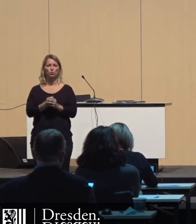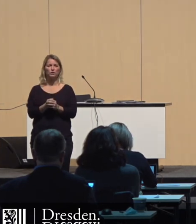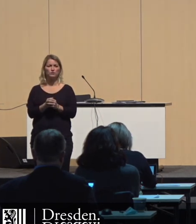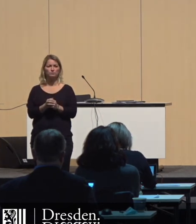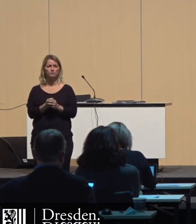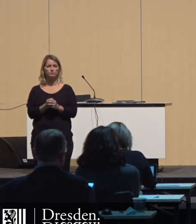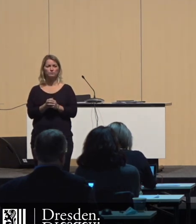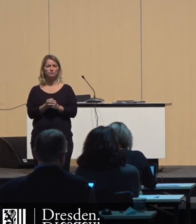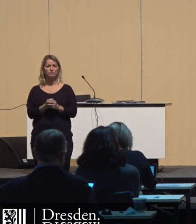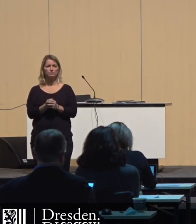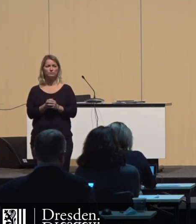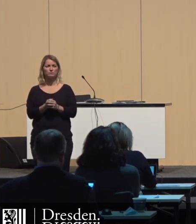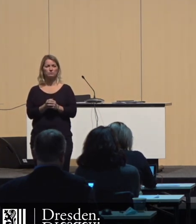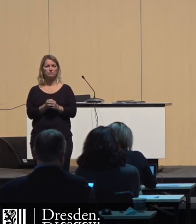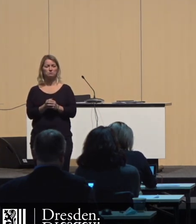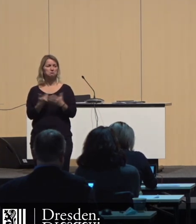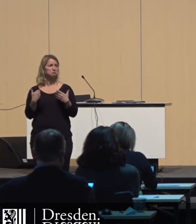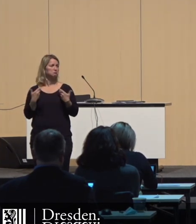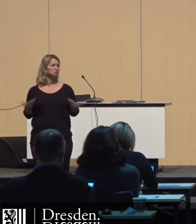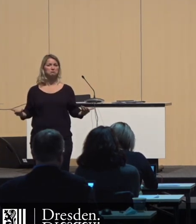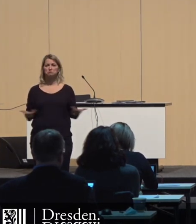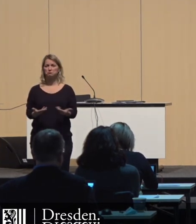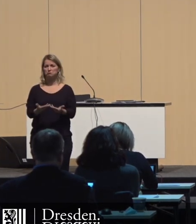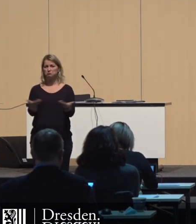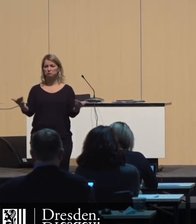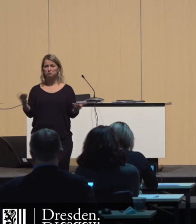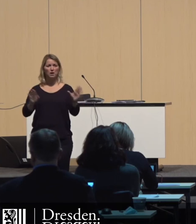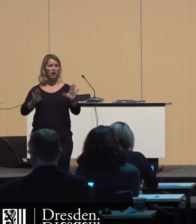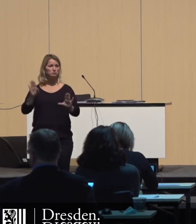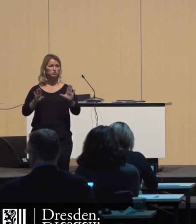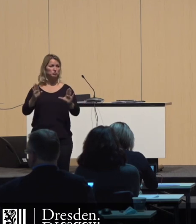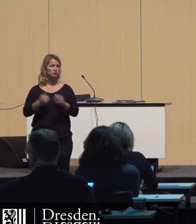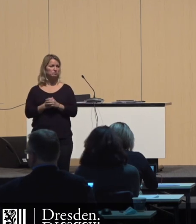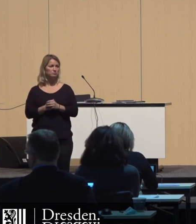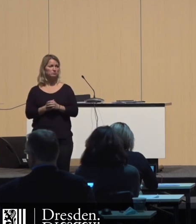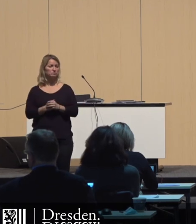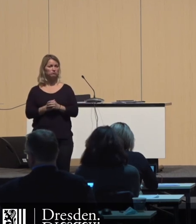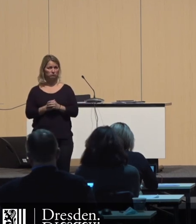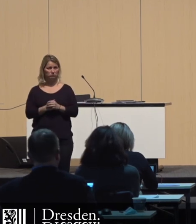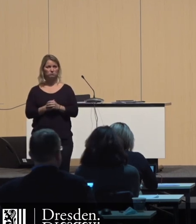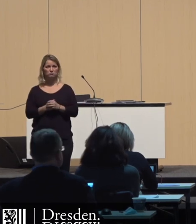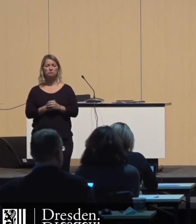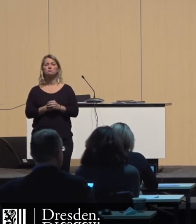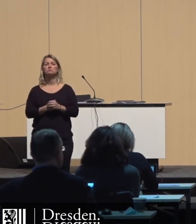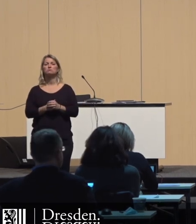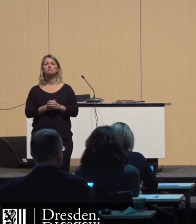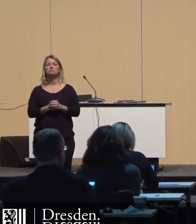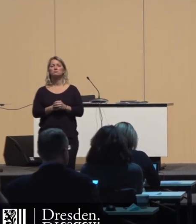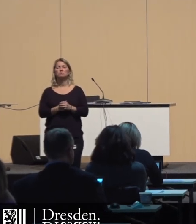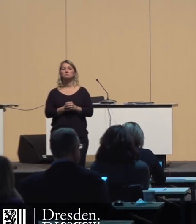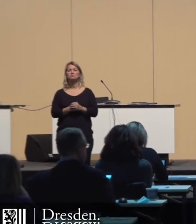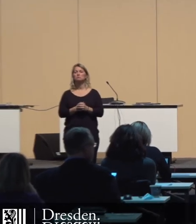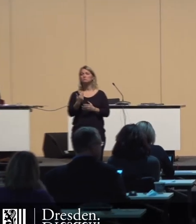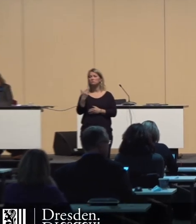aber ich stelle ihn zur Abstimmung. Herr Schulte-Wissermann, Antrag, wer dem folgen möchte, bitte ich jetzt um